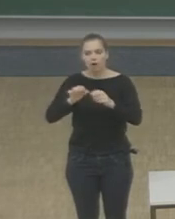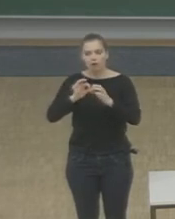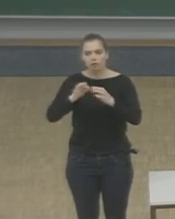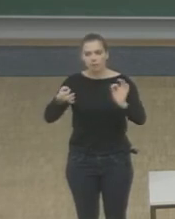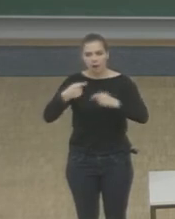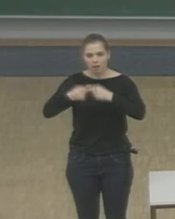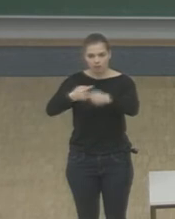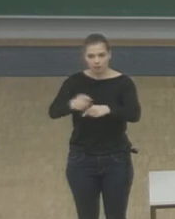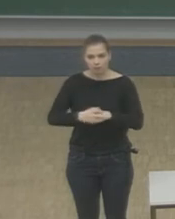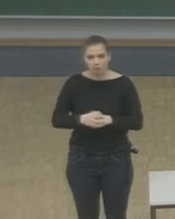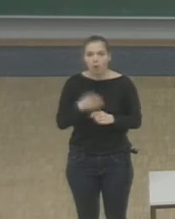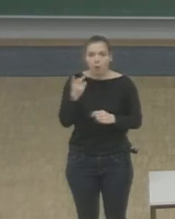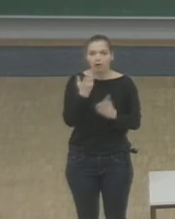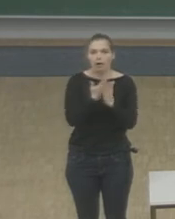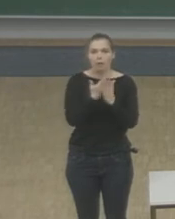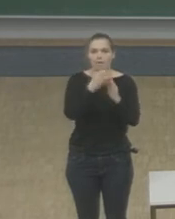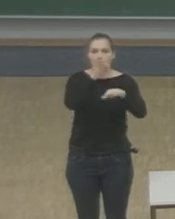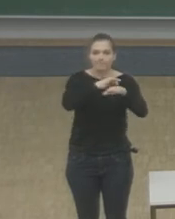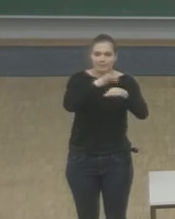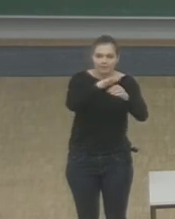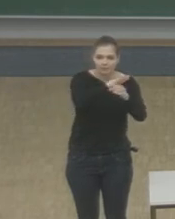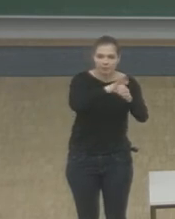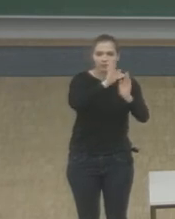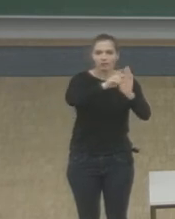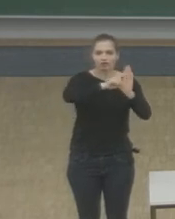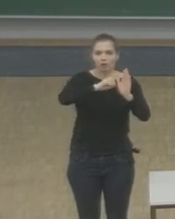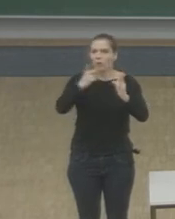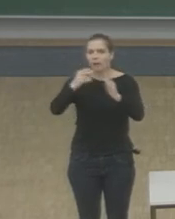Statistik in der Medizin, der Bildungsforschung,